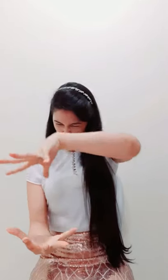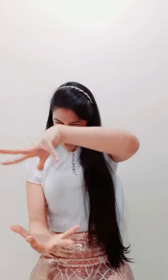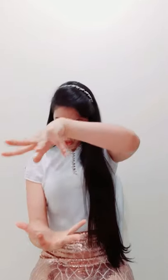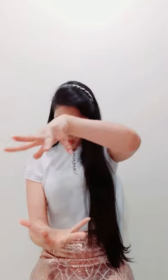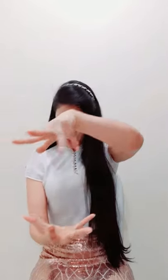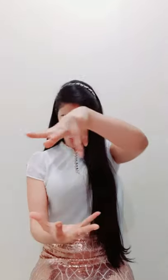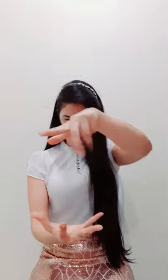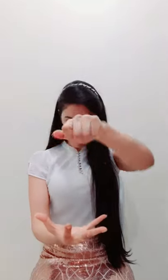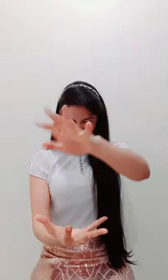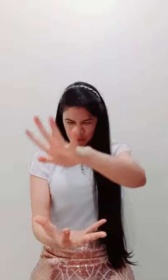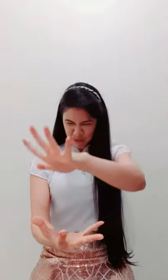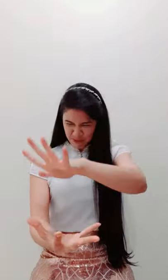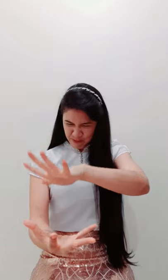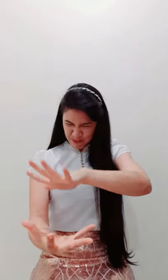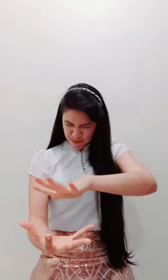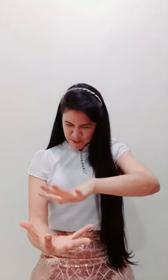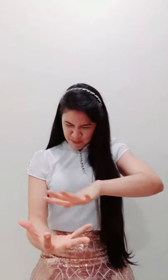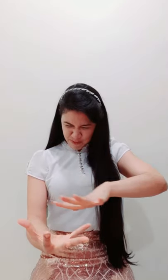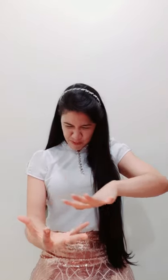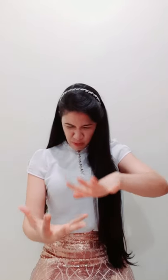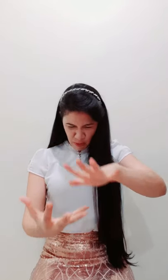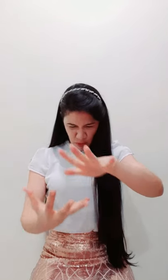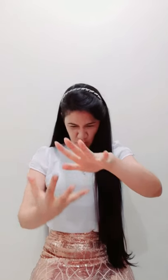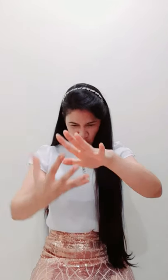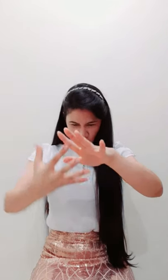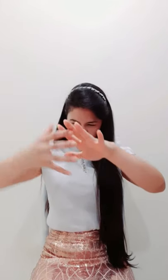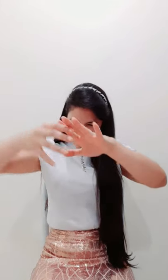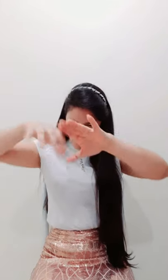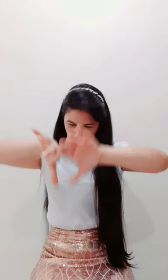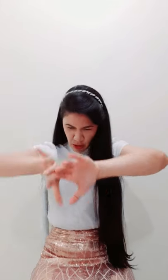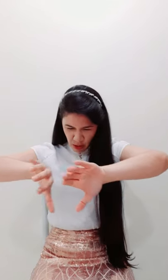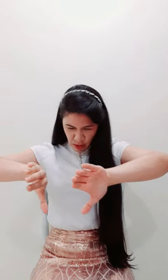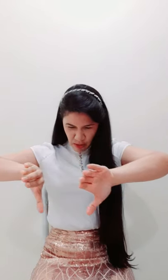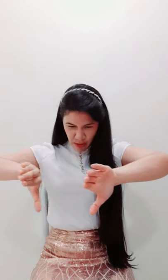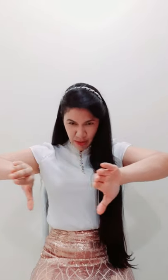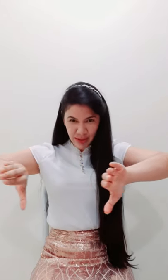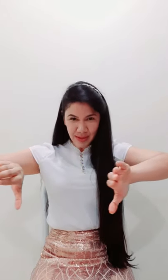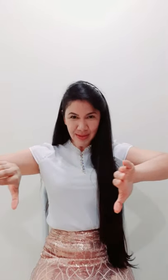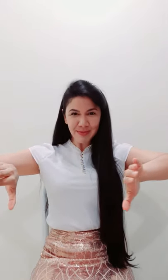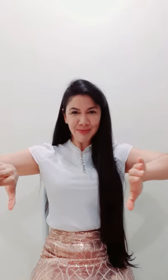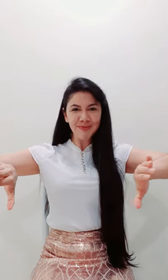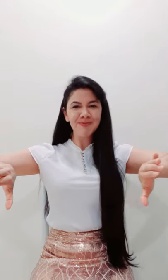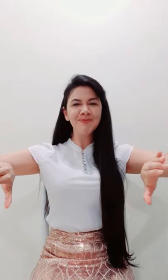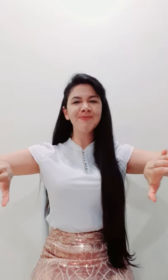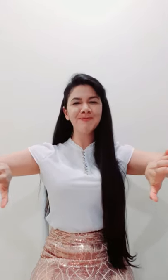o mundo inteiro Com justiça e